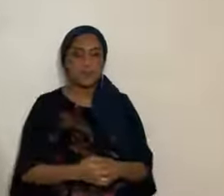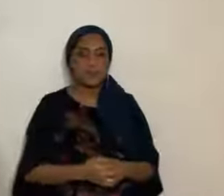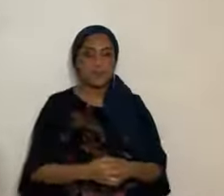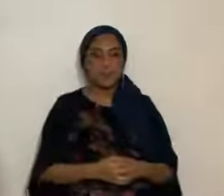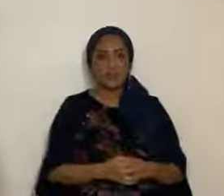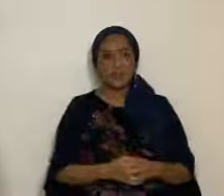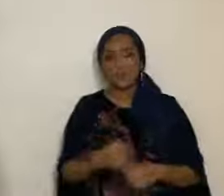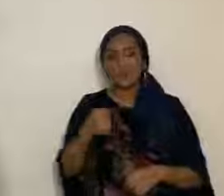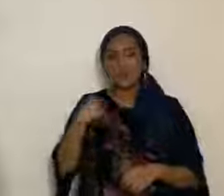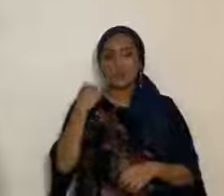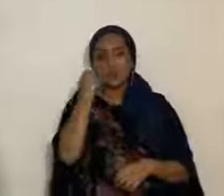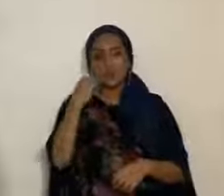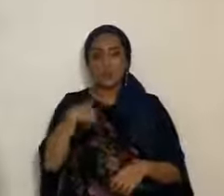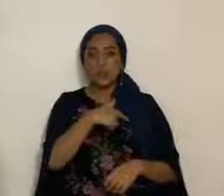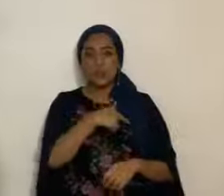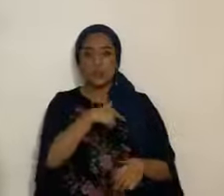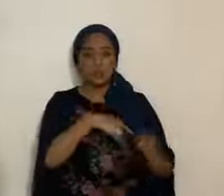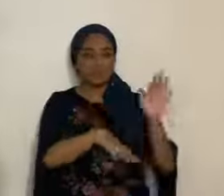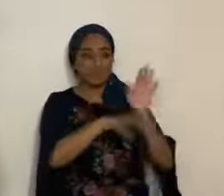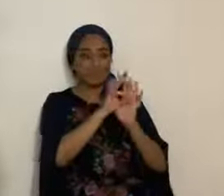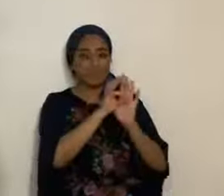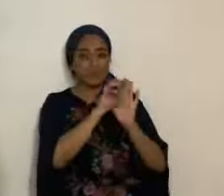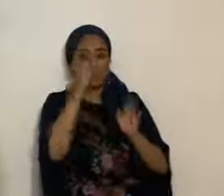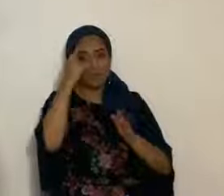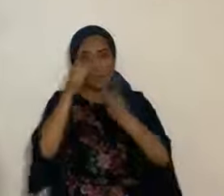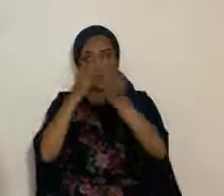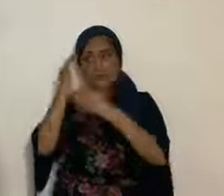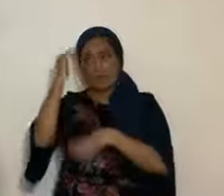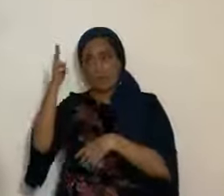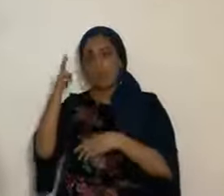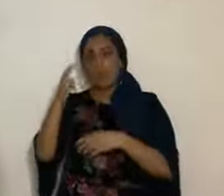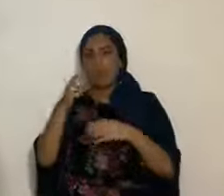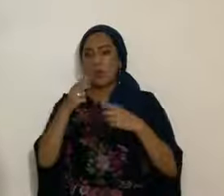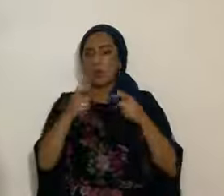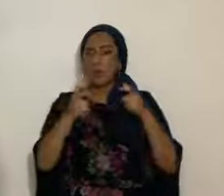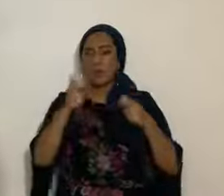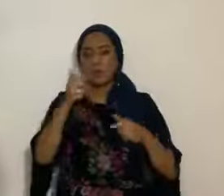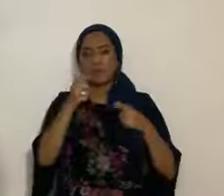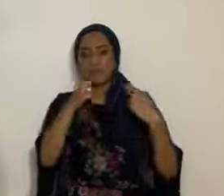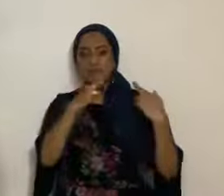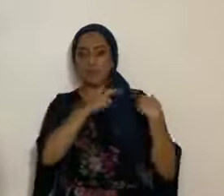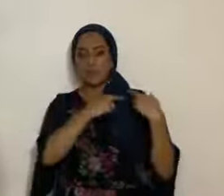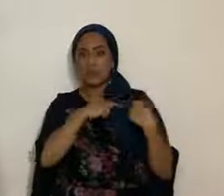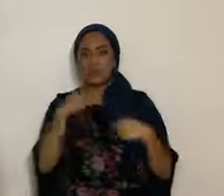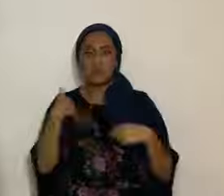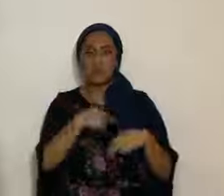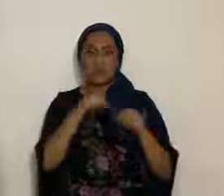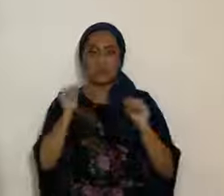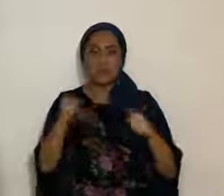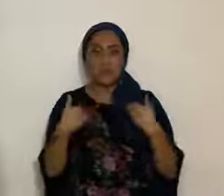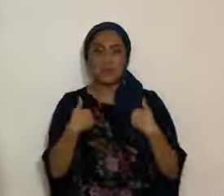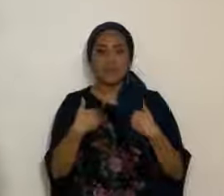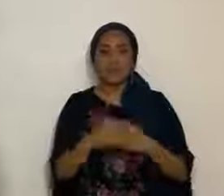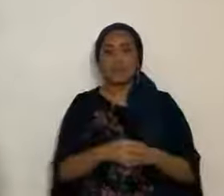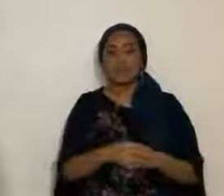Ser llamado al servicio del Eterno es uno de los honores más grandes que podemos tener como seres